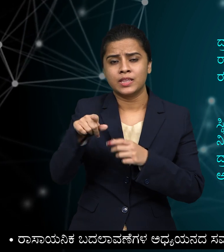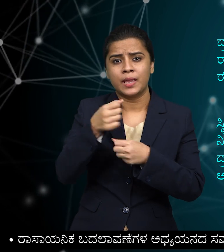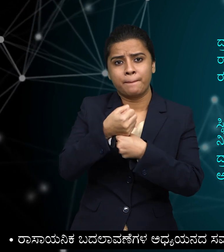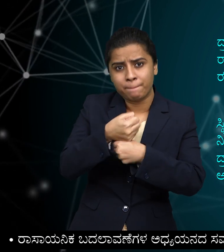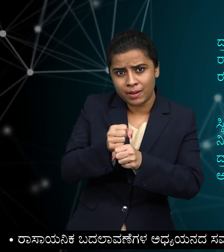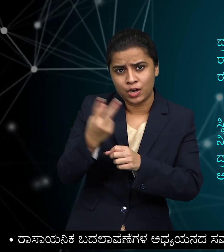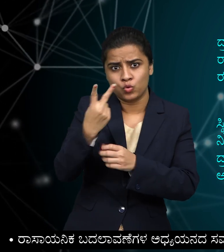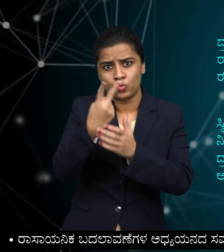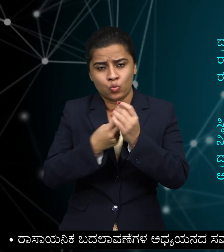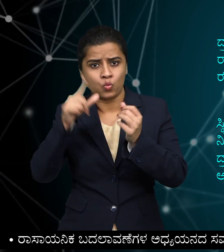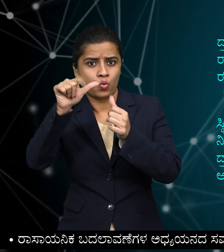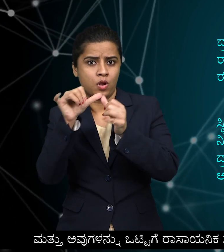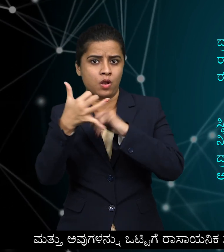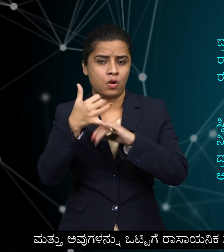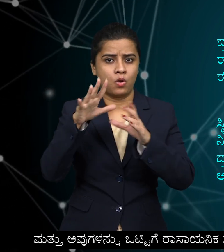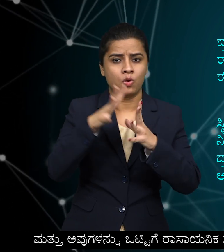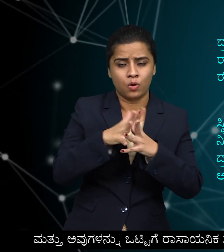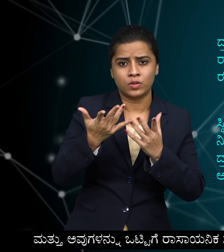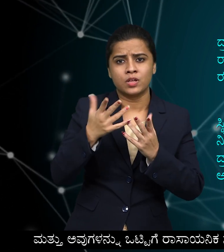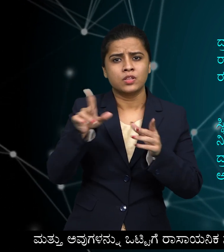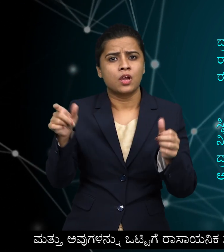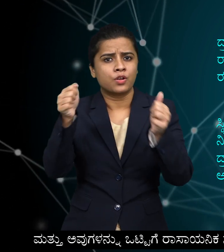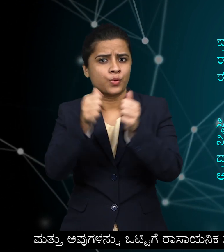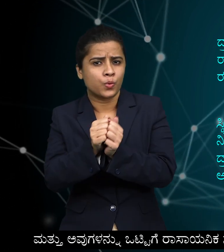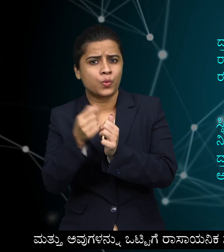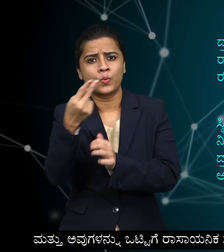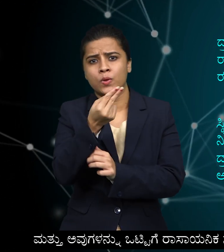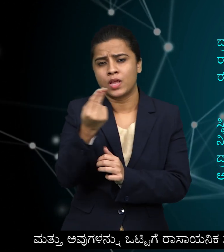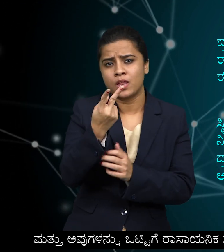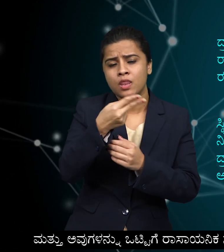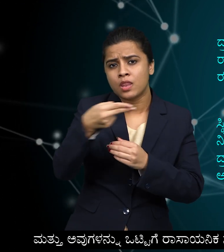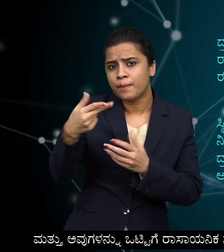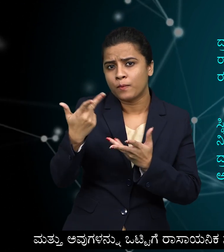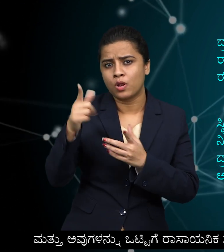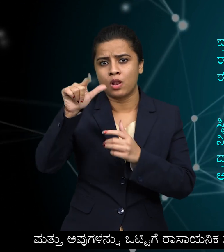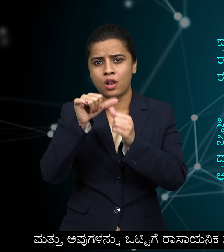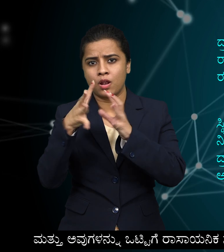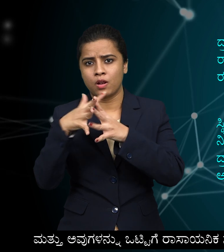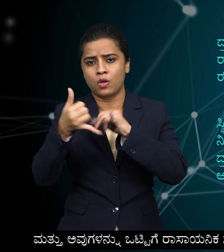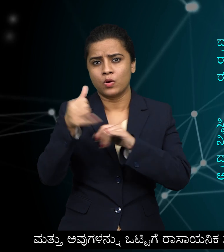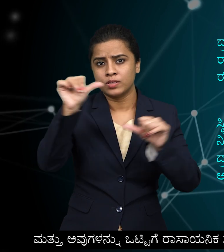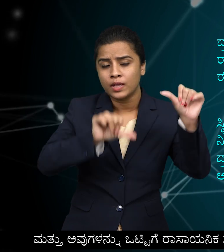ಕಾನೂನುಗಳನ್ನು ಮಾಡಿದರು ಮತ್ತು ಅವುಗಳನ್ನು ಒಟ್ಟಿಗೆ ರಾಸಾಯನಿಕ ಸಂಯೋಜನೆಯ ನಿಯಮಗಳು ಎಂದು ಕರೆಯಲಾಗುತ್ತದೆ.